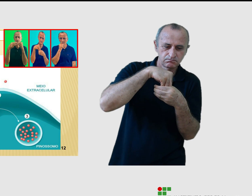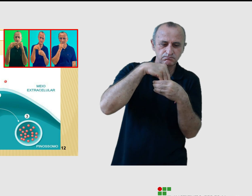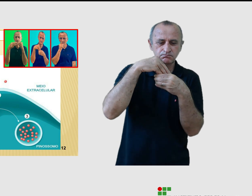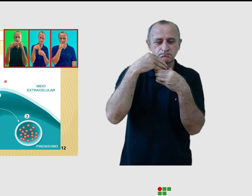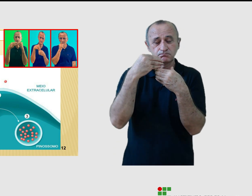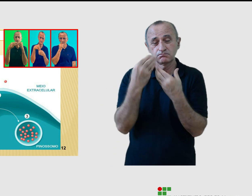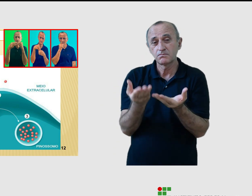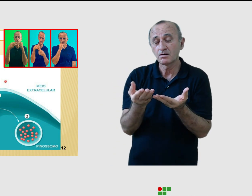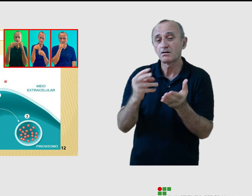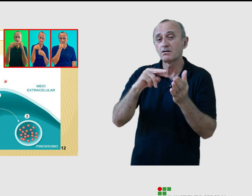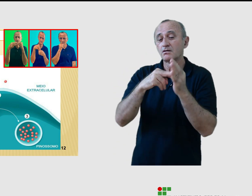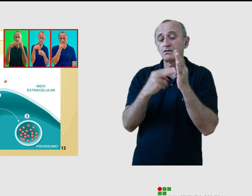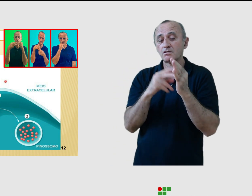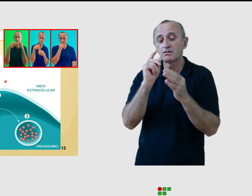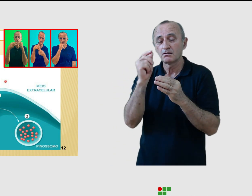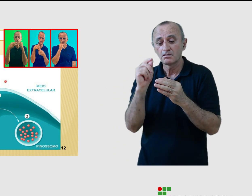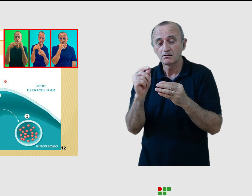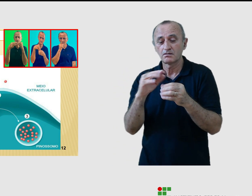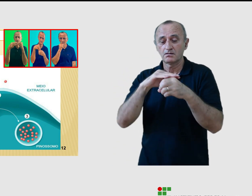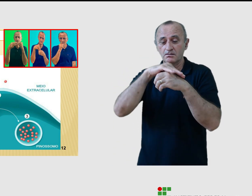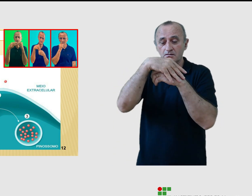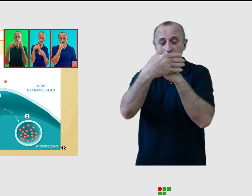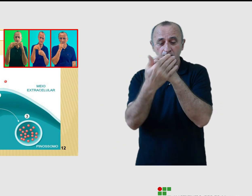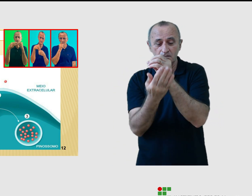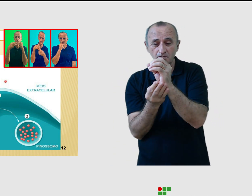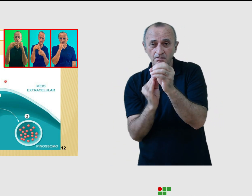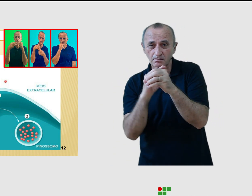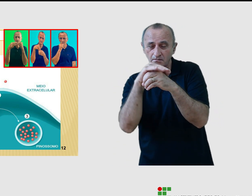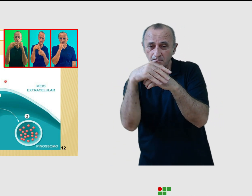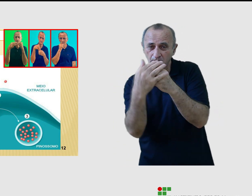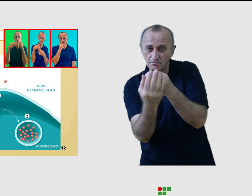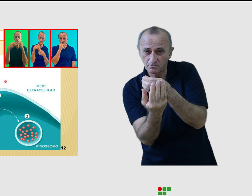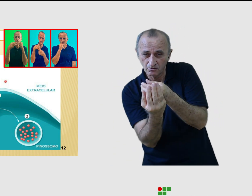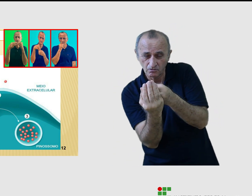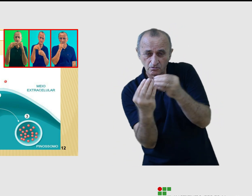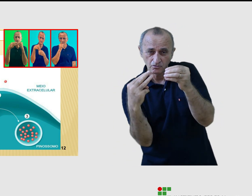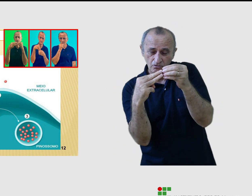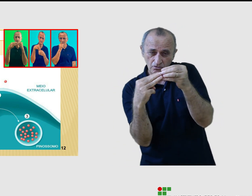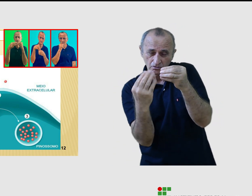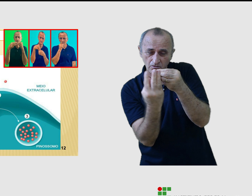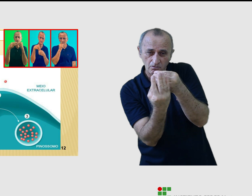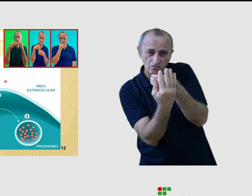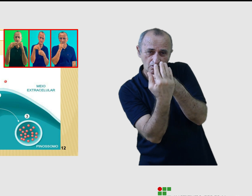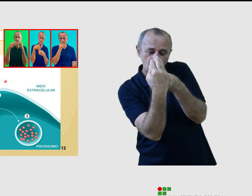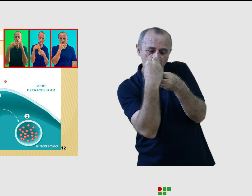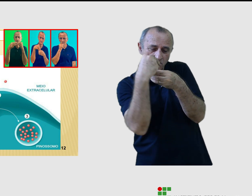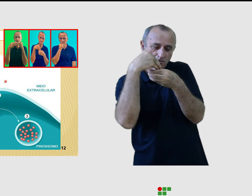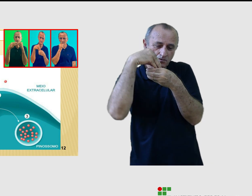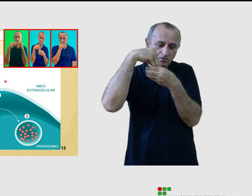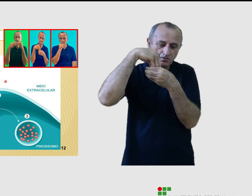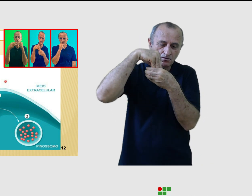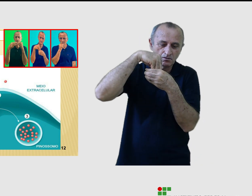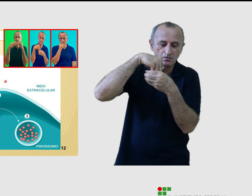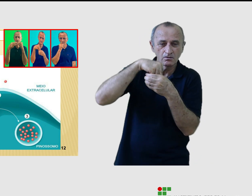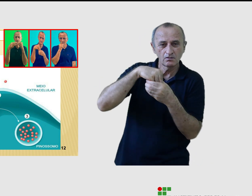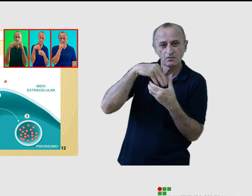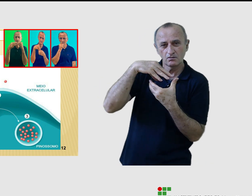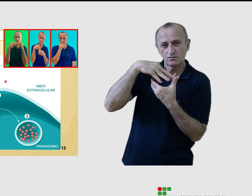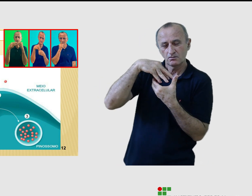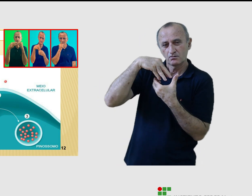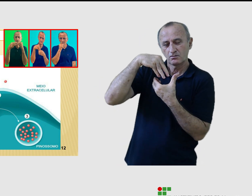invaginação da membrana plasmática. Isto é, a membrana volta-se para dentro